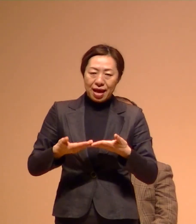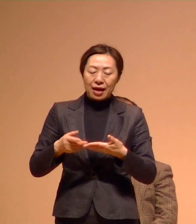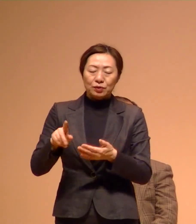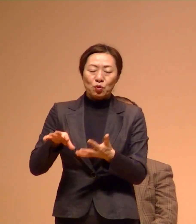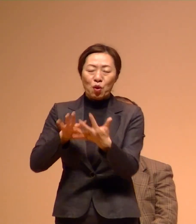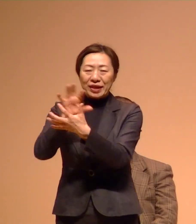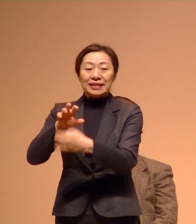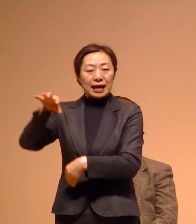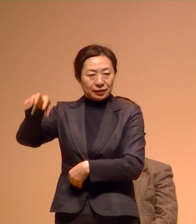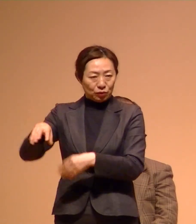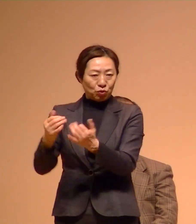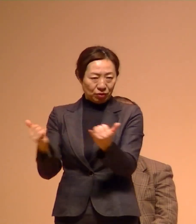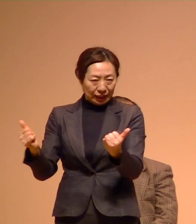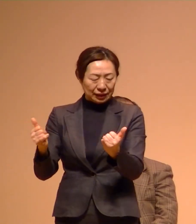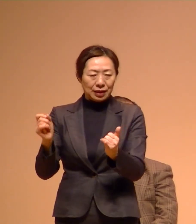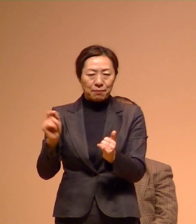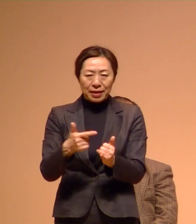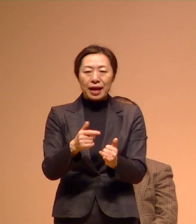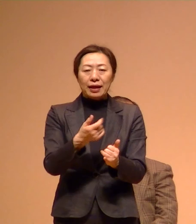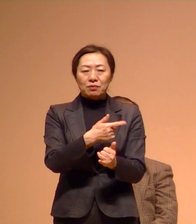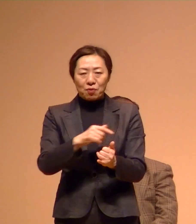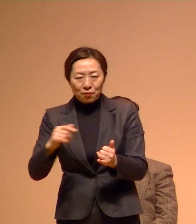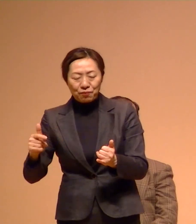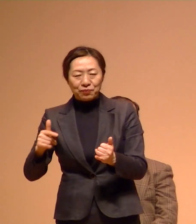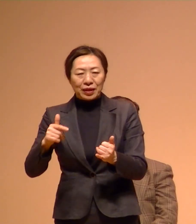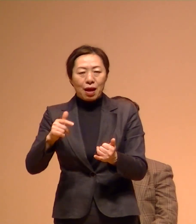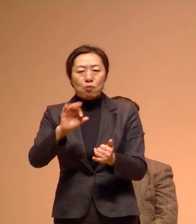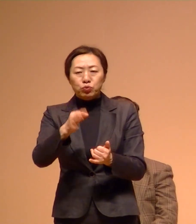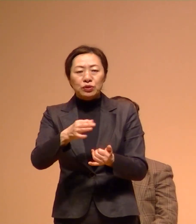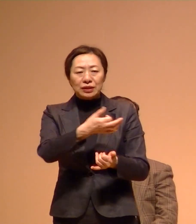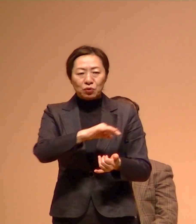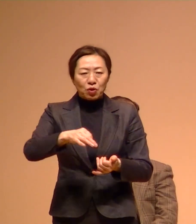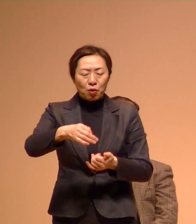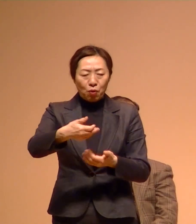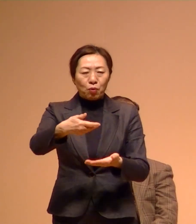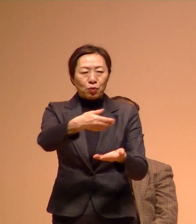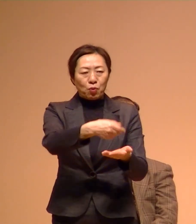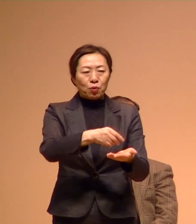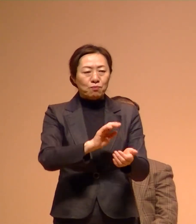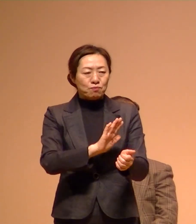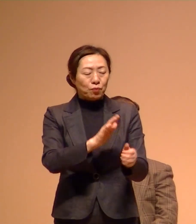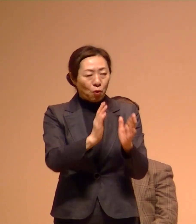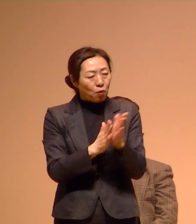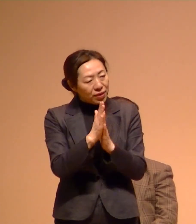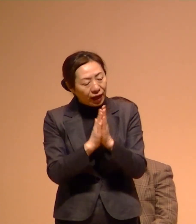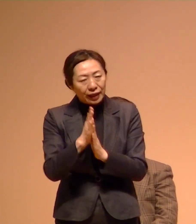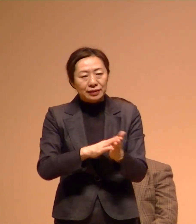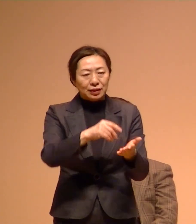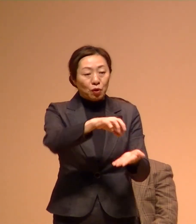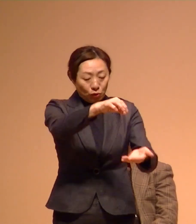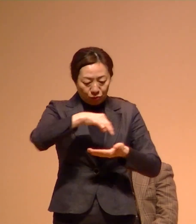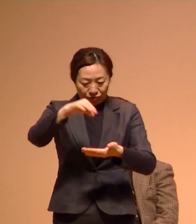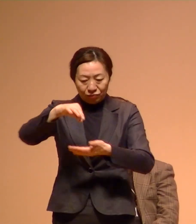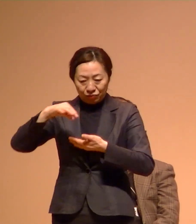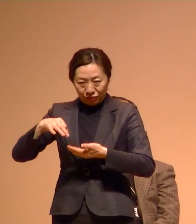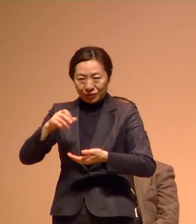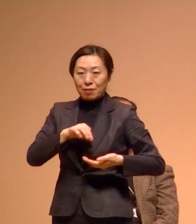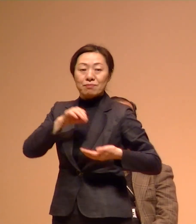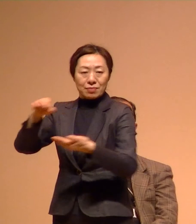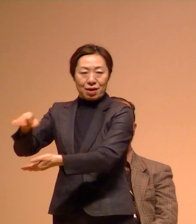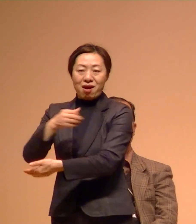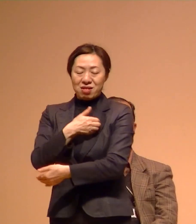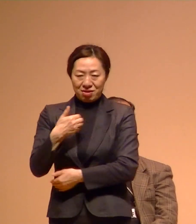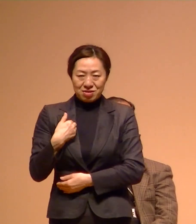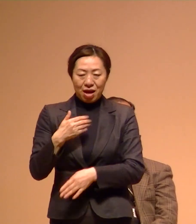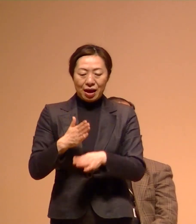また支援物資や皆様を募っており、即協力してくださった人には心から感謝です。この6